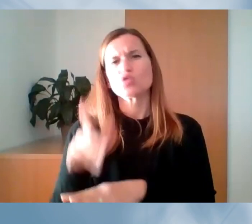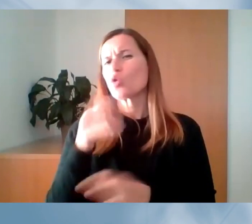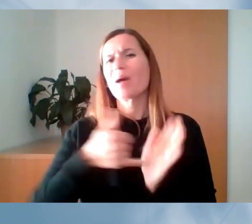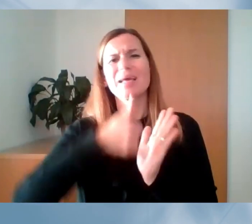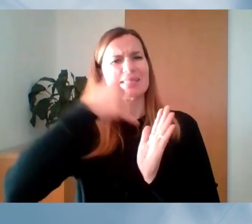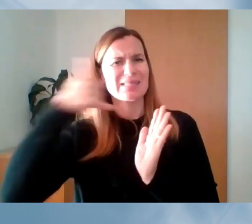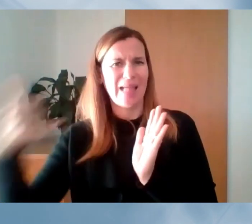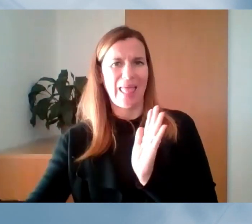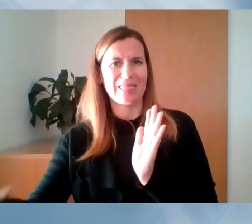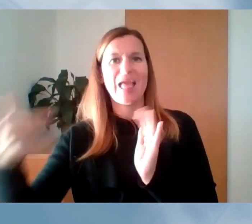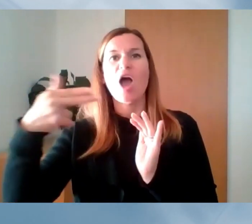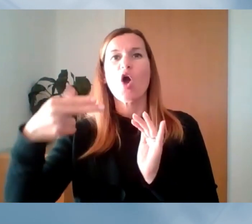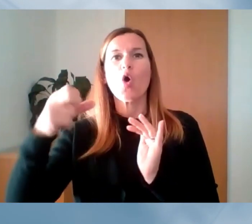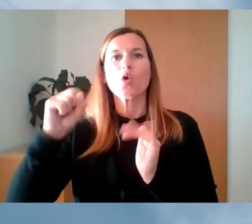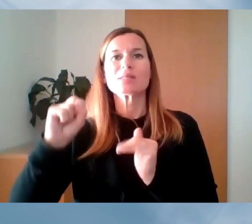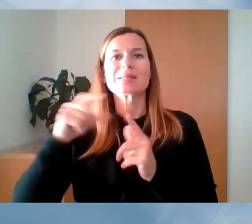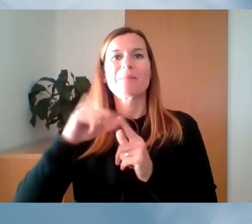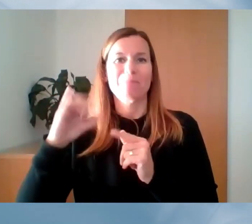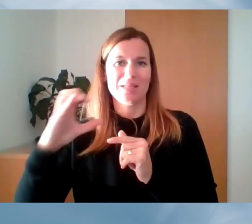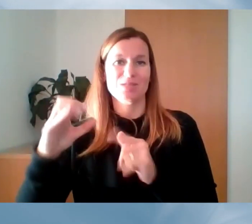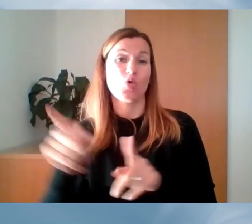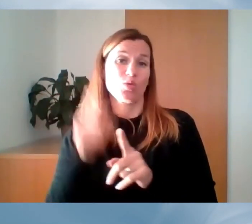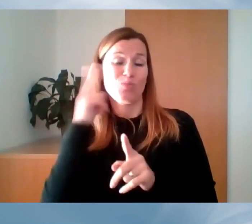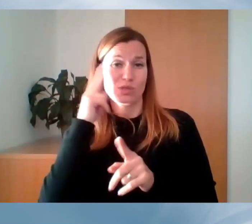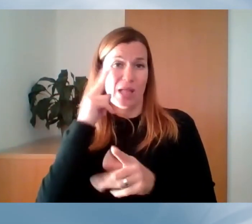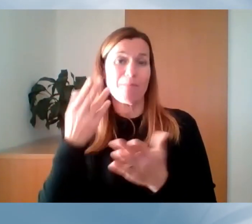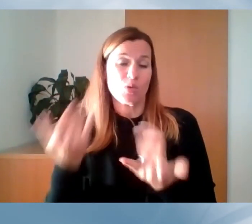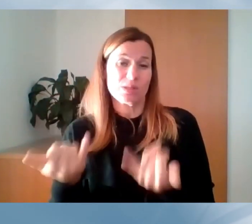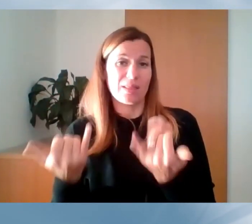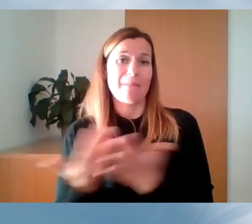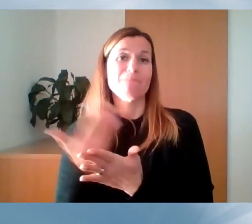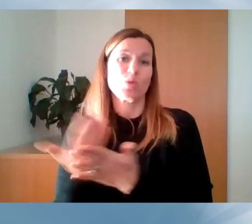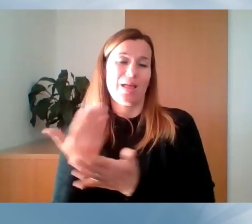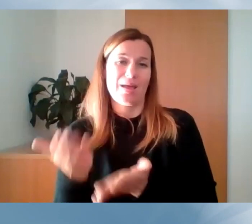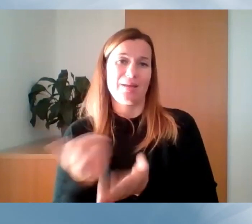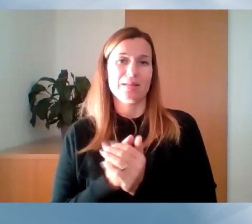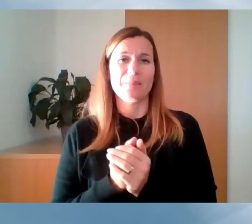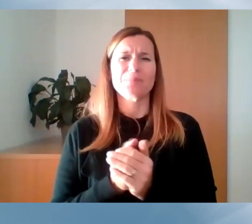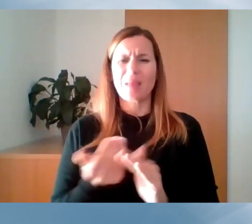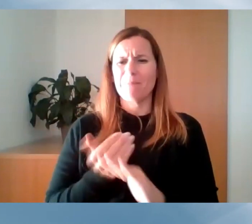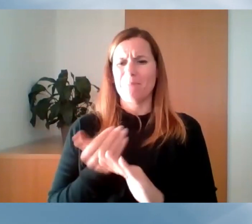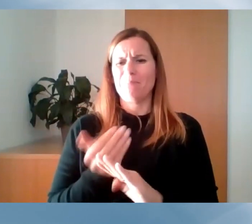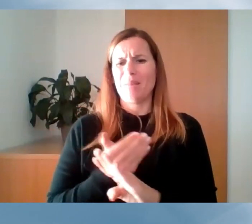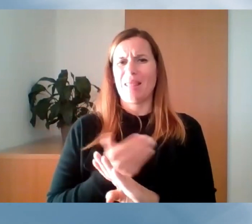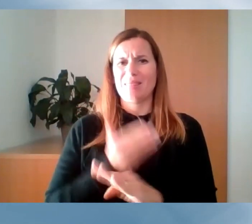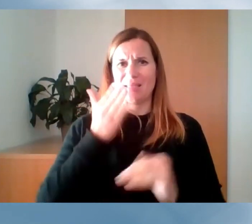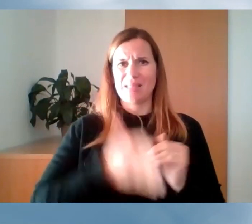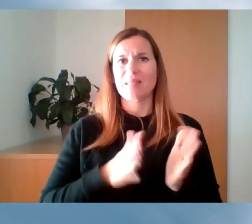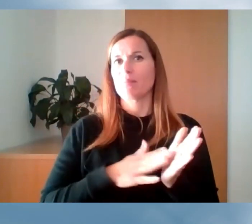ta zgodba na koncu. Hospic, kot ga poznamo modern. Predzadnji, recimo, če